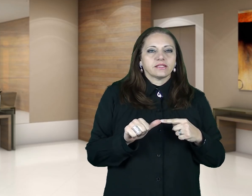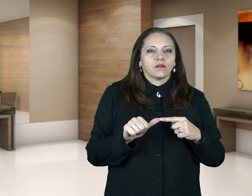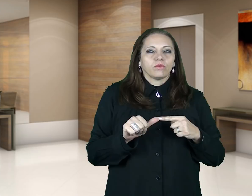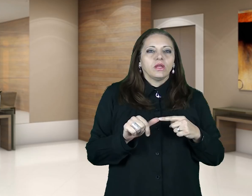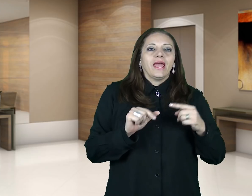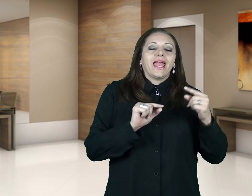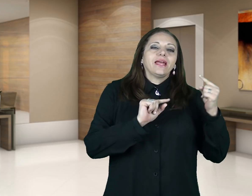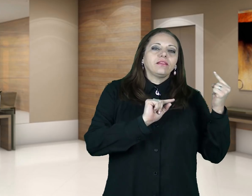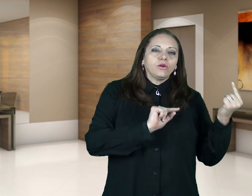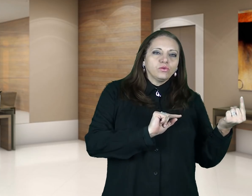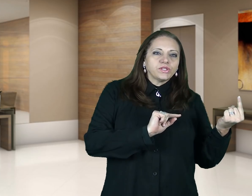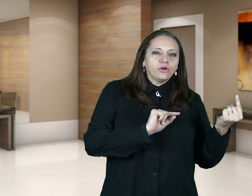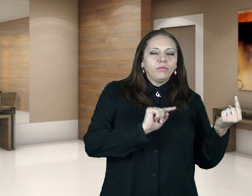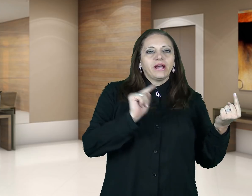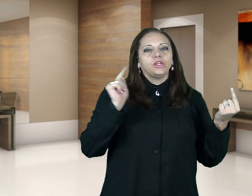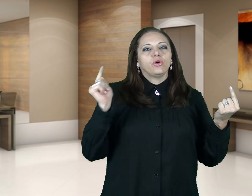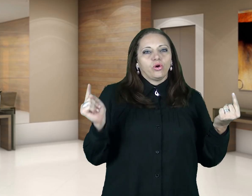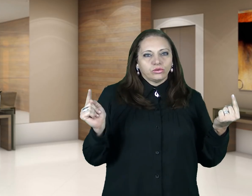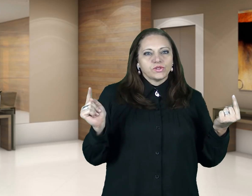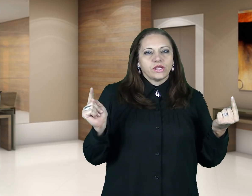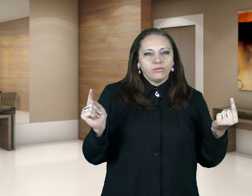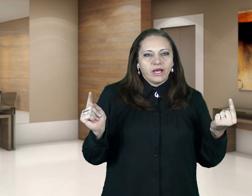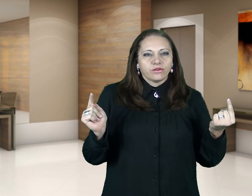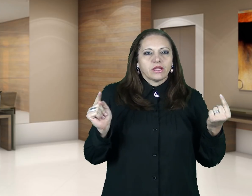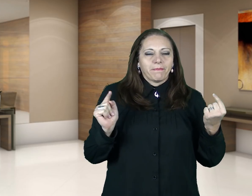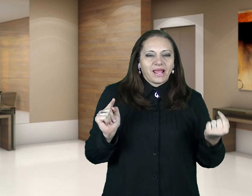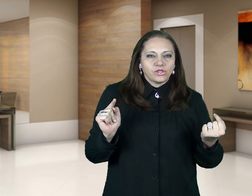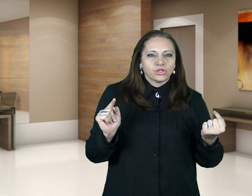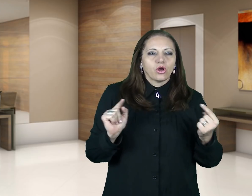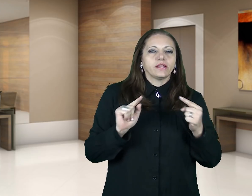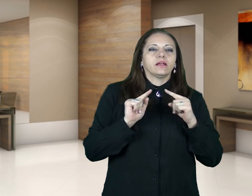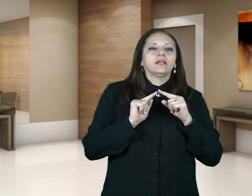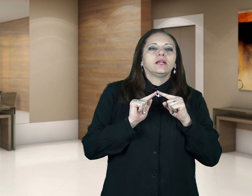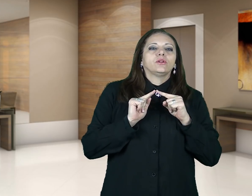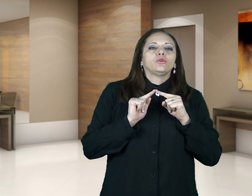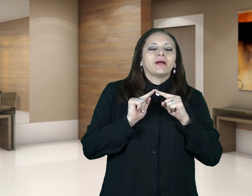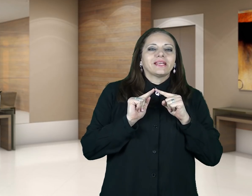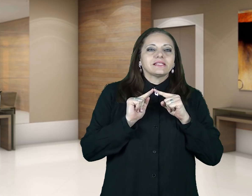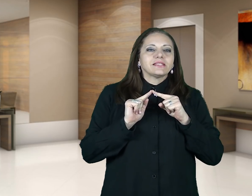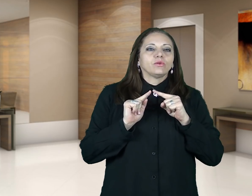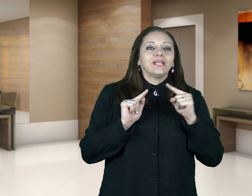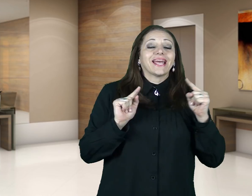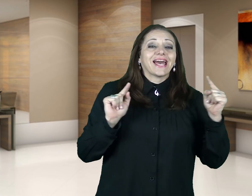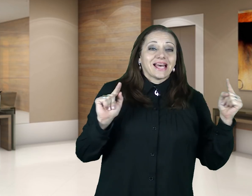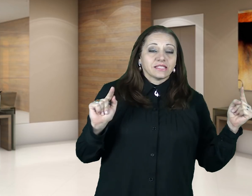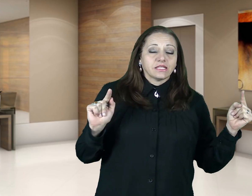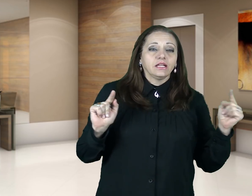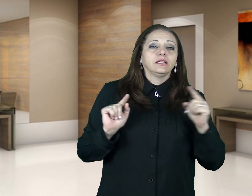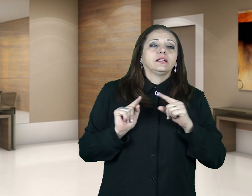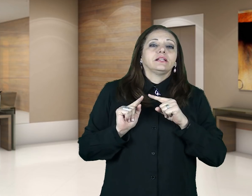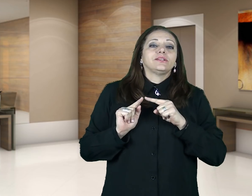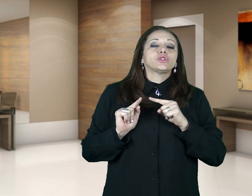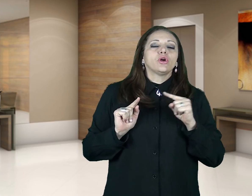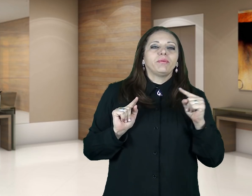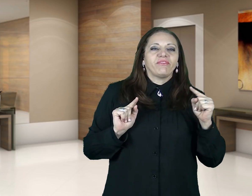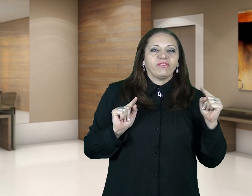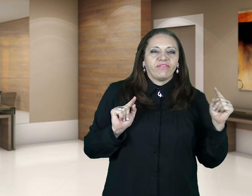comunicação entre um ser humano e outro ser humano na pré-história, numa questão de caça, de